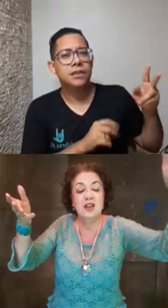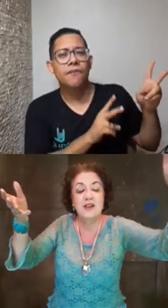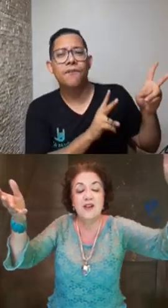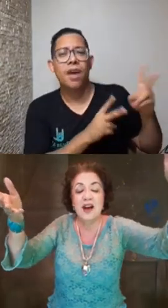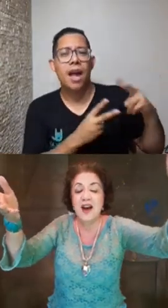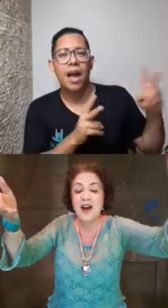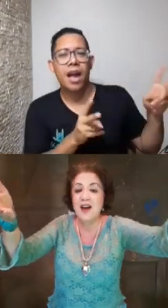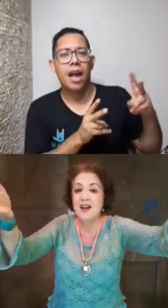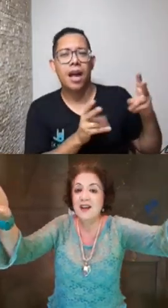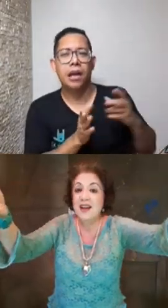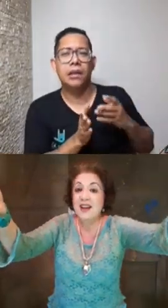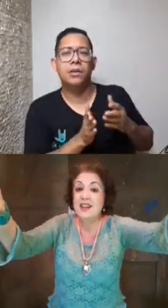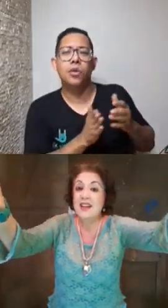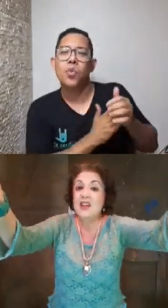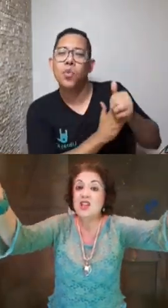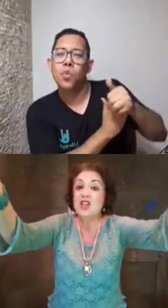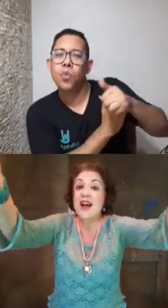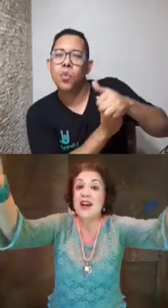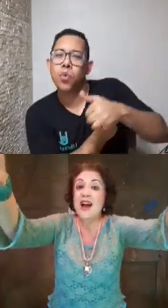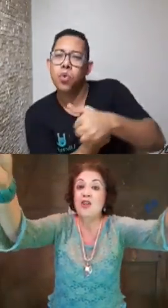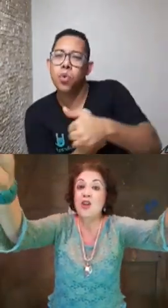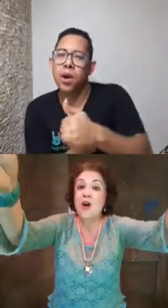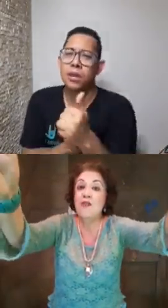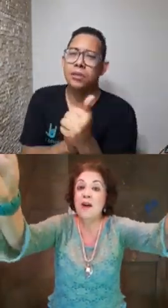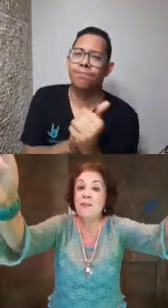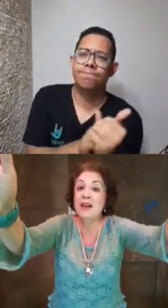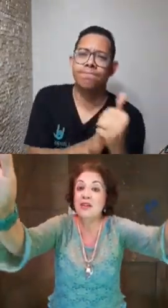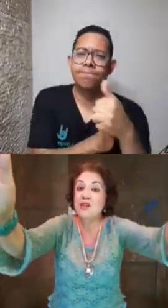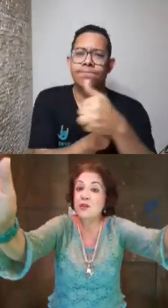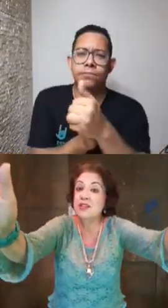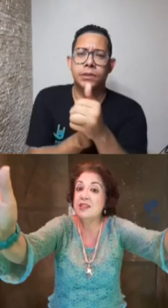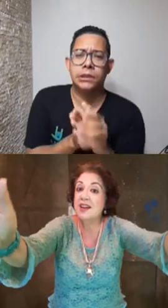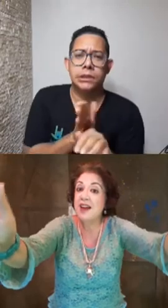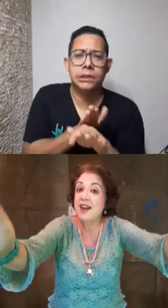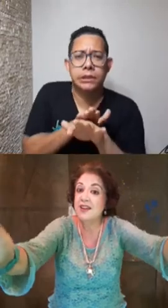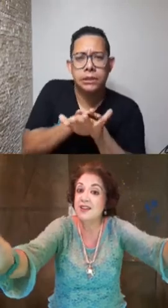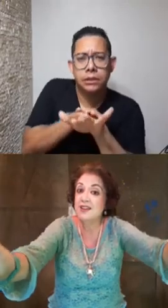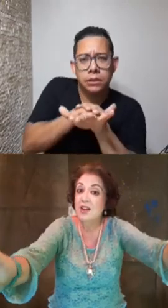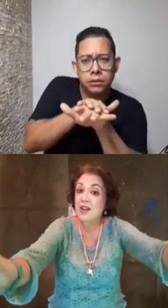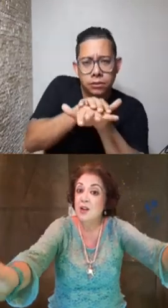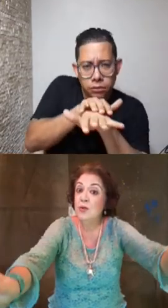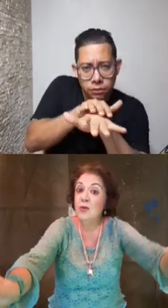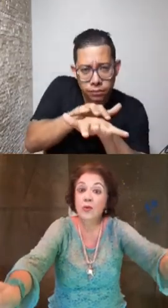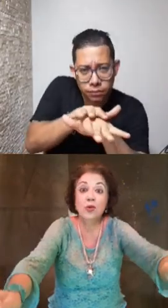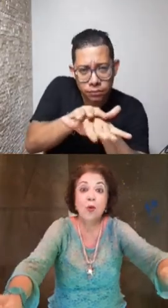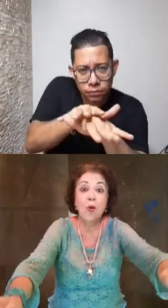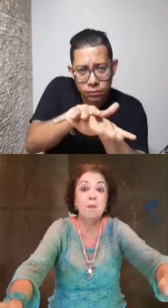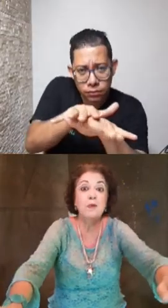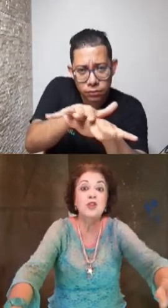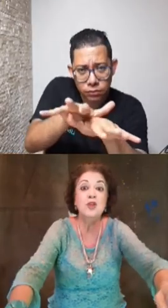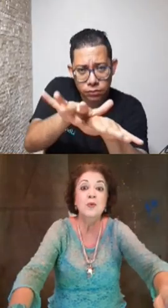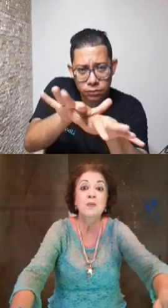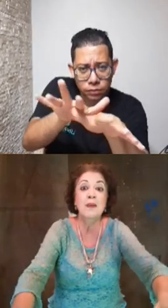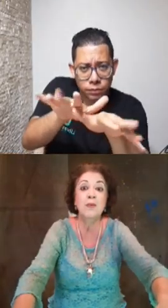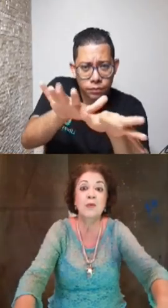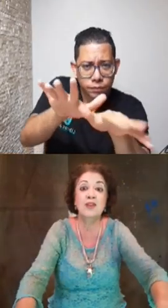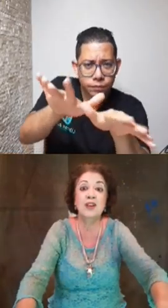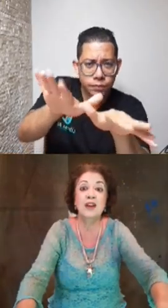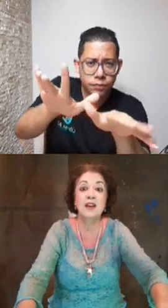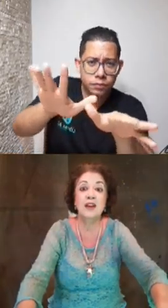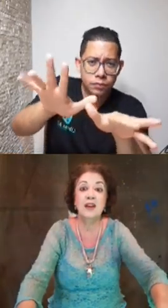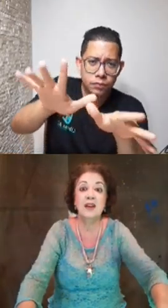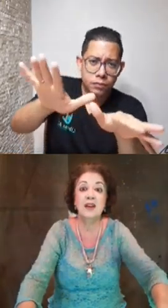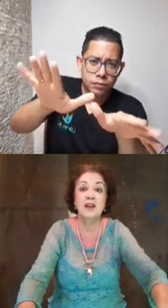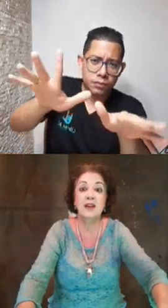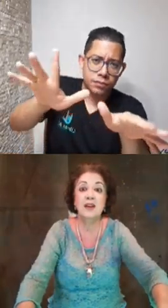te levará e deixará novamente você cair do topo de uma